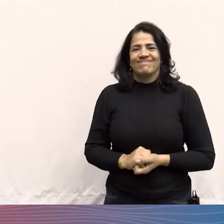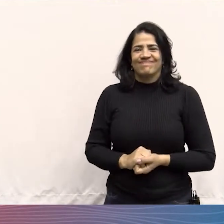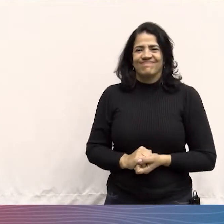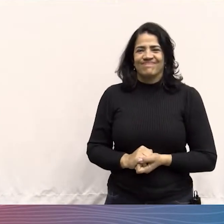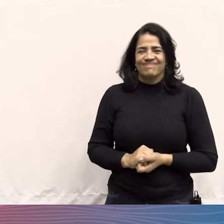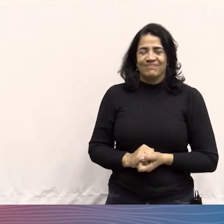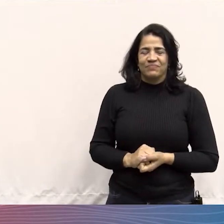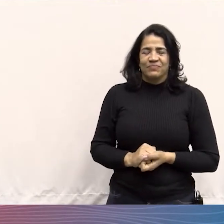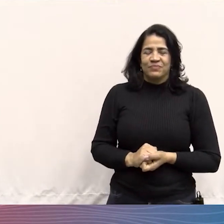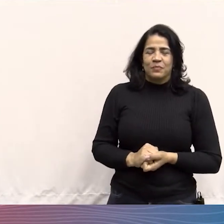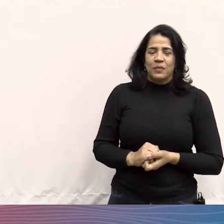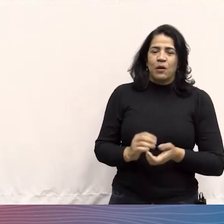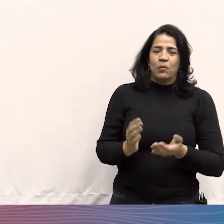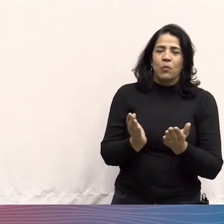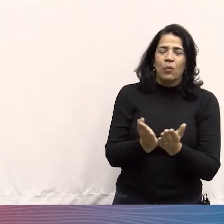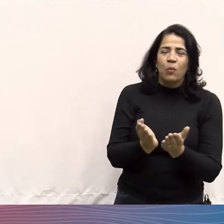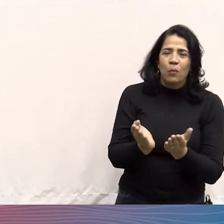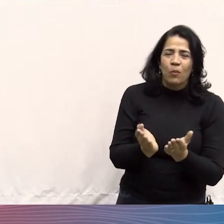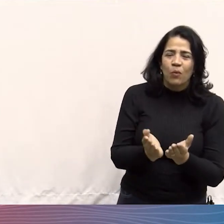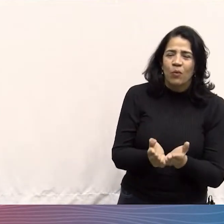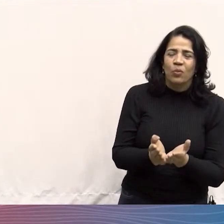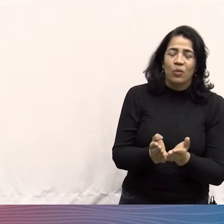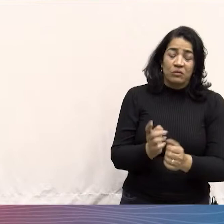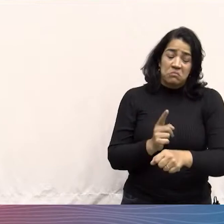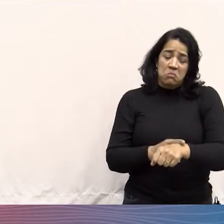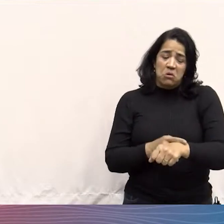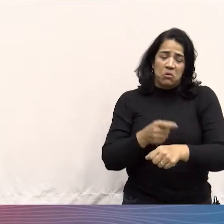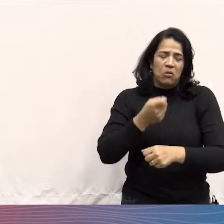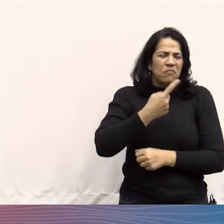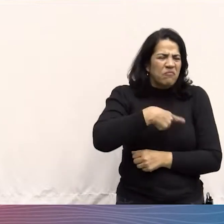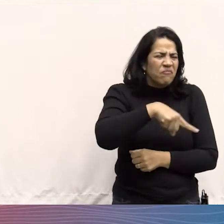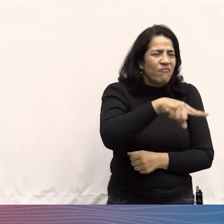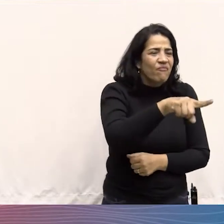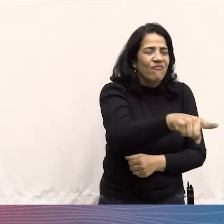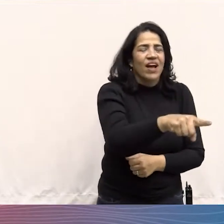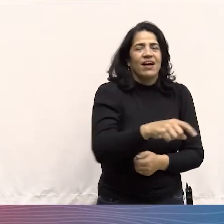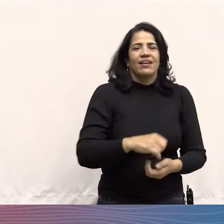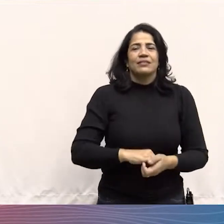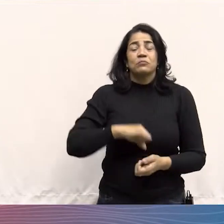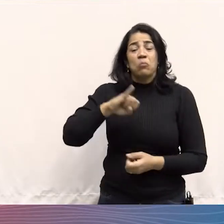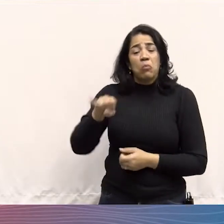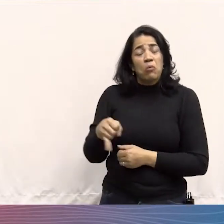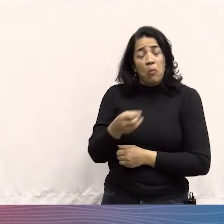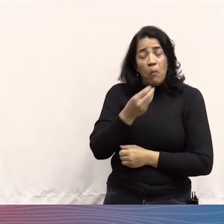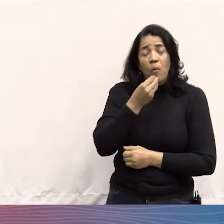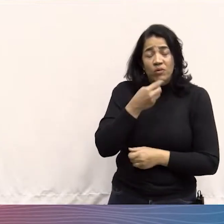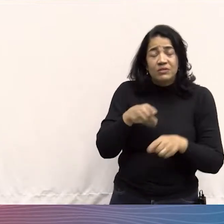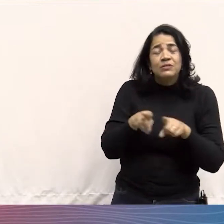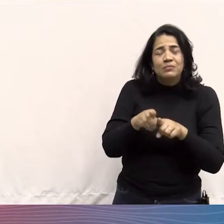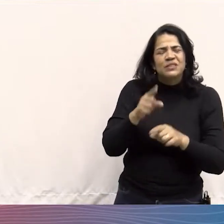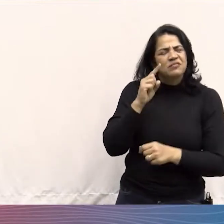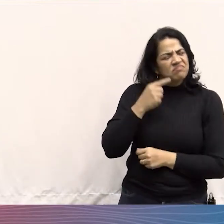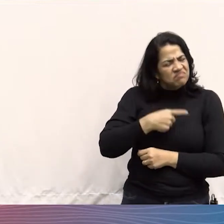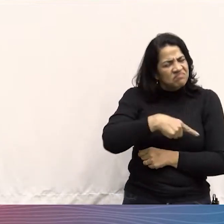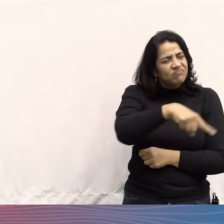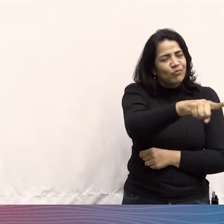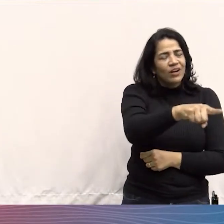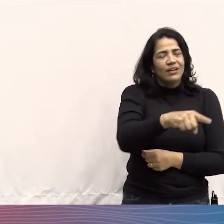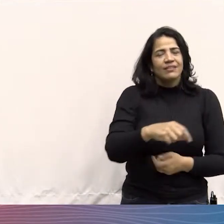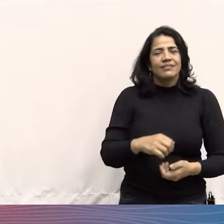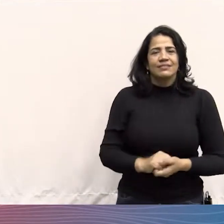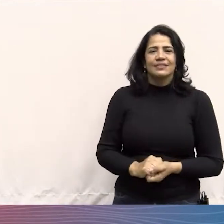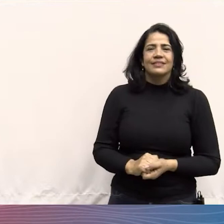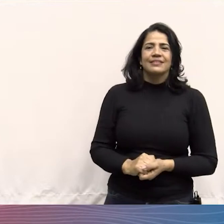comportores por hora, ide, comportores por oportunidade, ide,